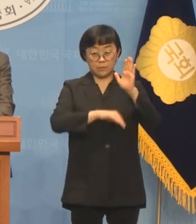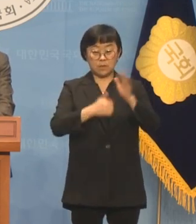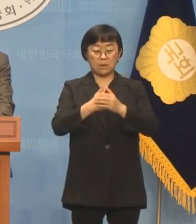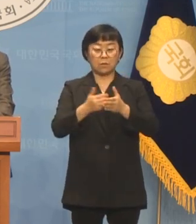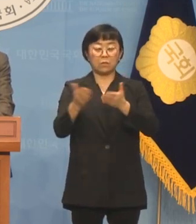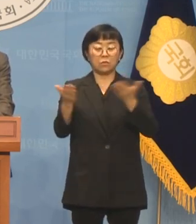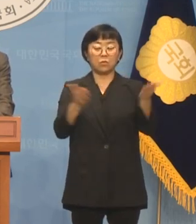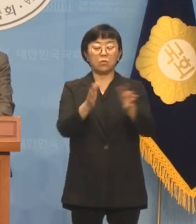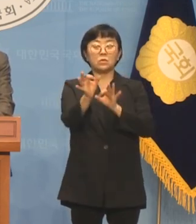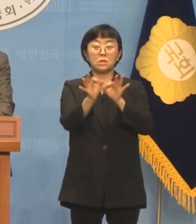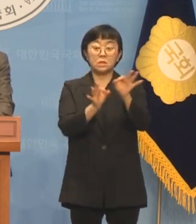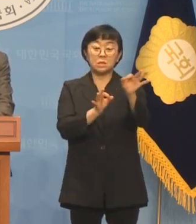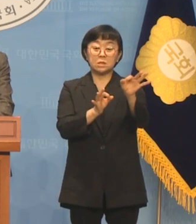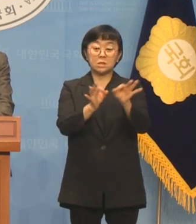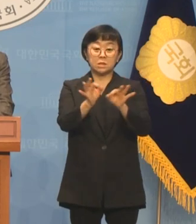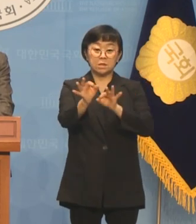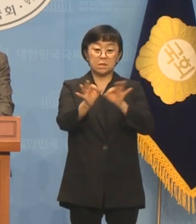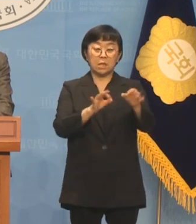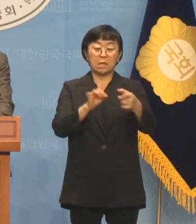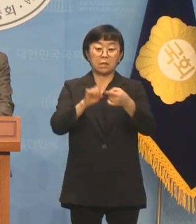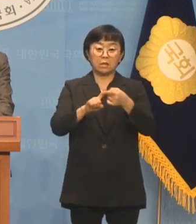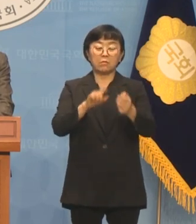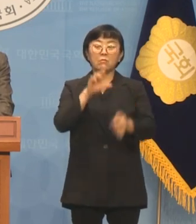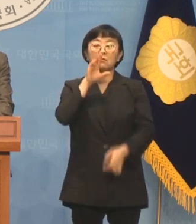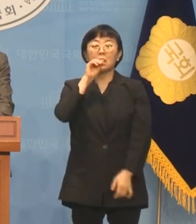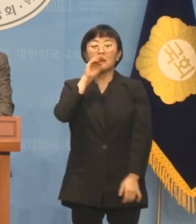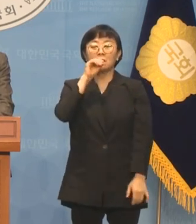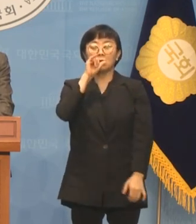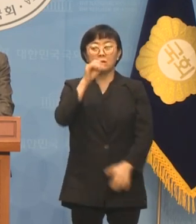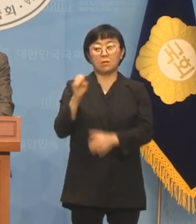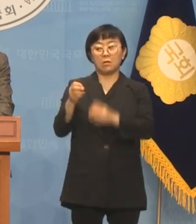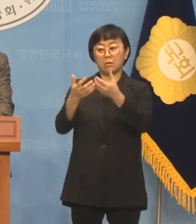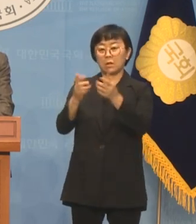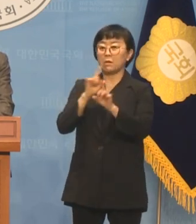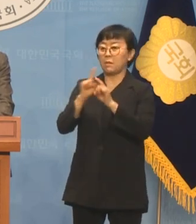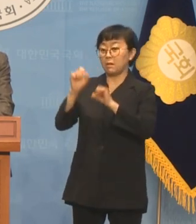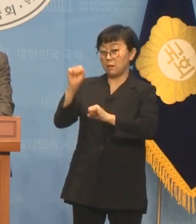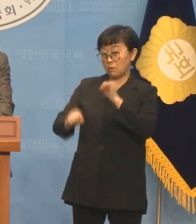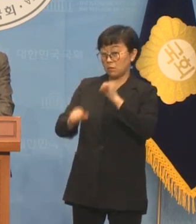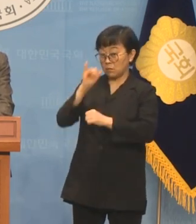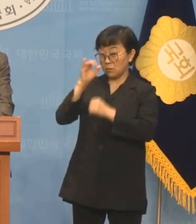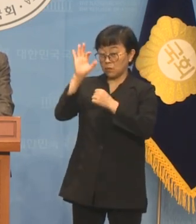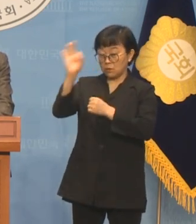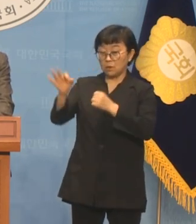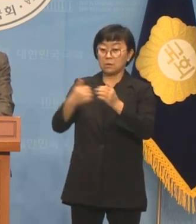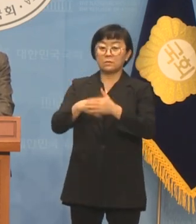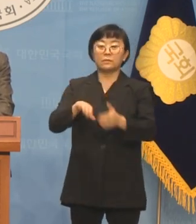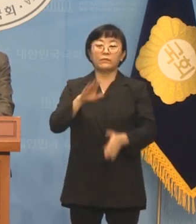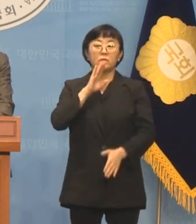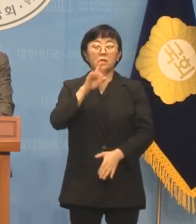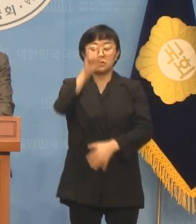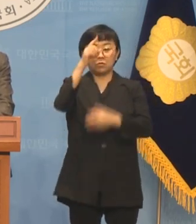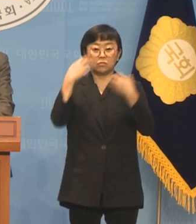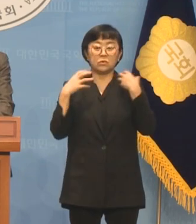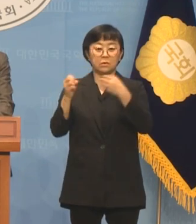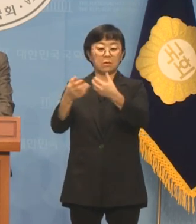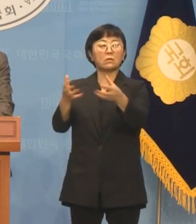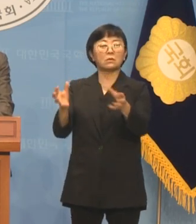노동시장 유연화만 앵무새처럼 반복하는 여당의 언행을 보며 과연 정부